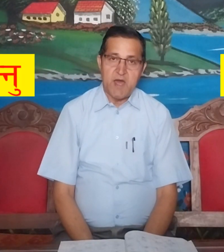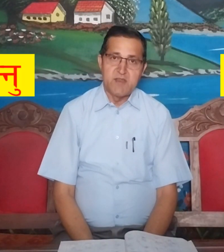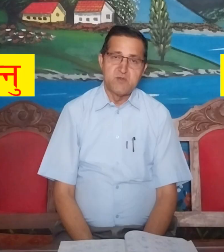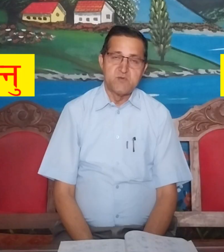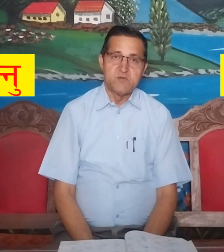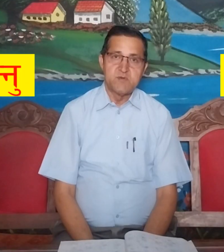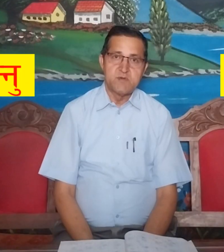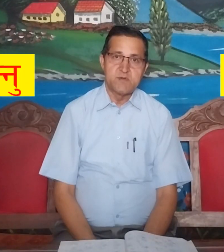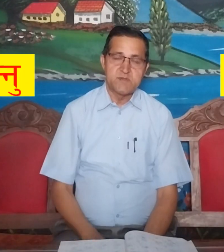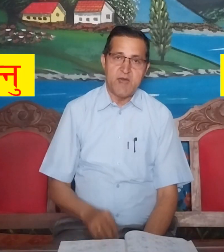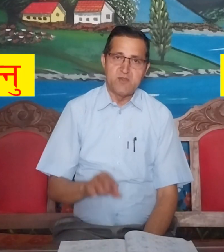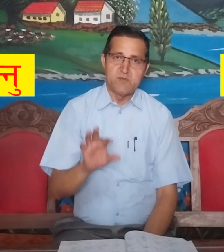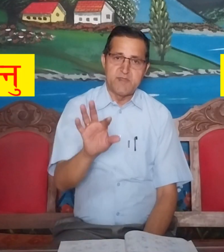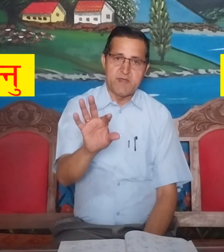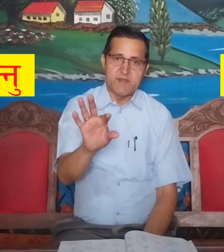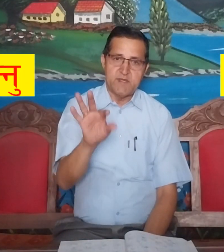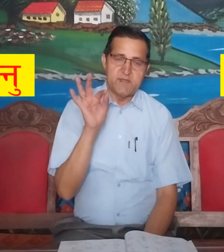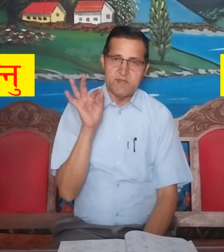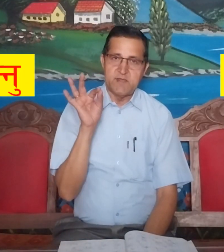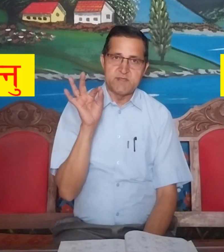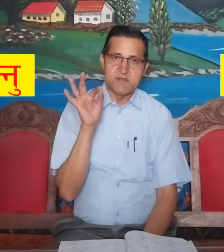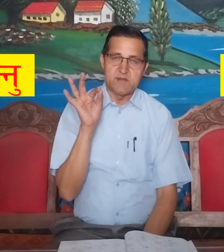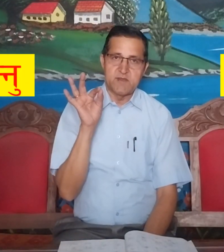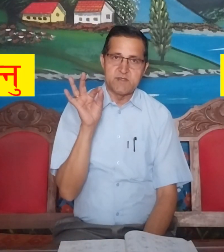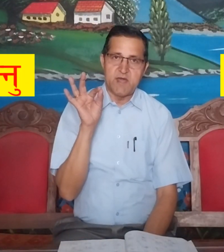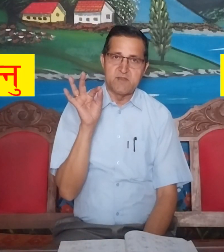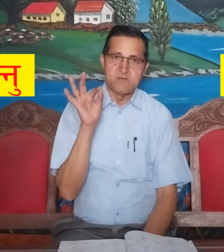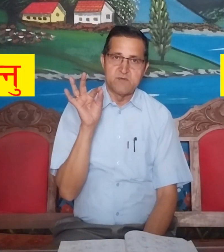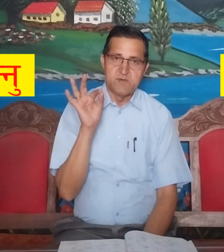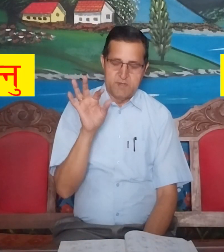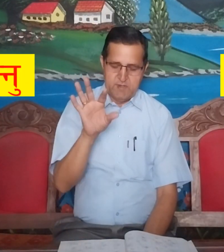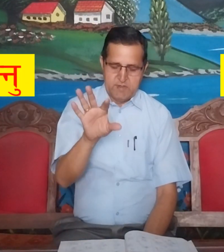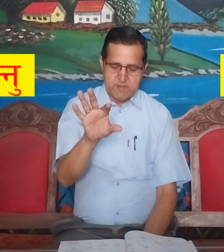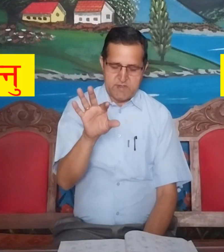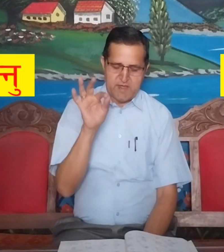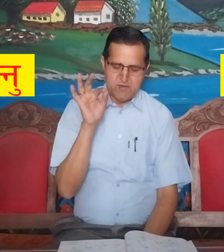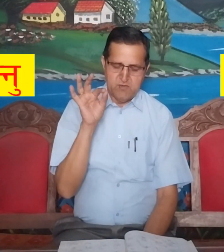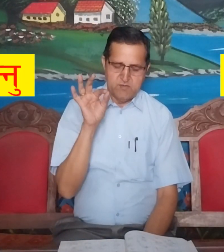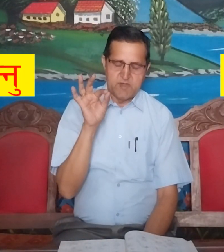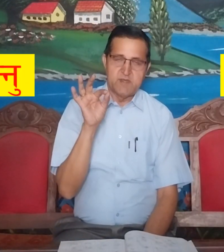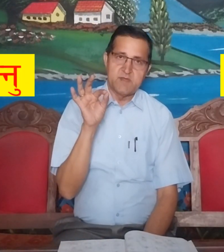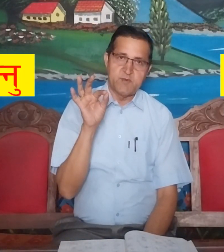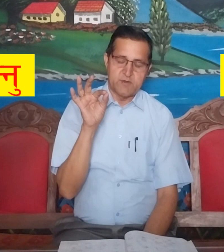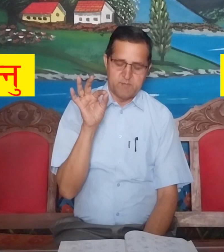छान्नु, छान्नु भन्दाखेरि यसरी गर्ने, छान्नु, छान्नु भन्ने एकपटक मात्रै।